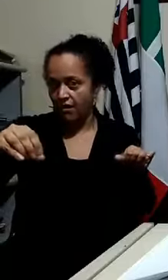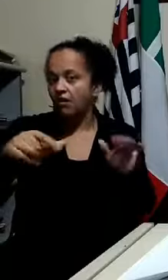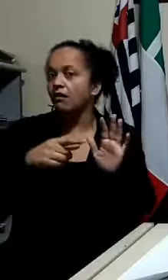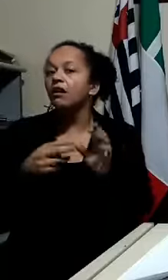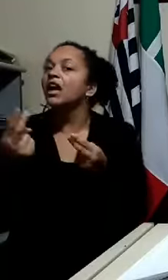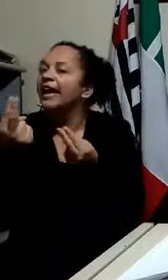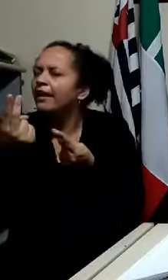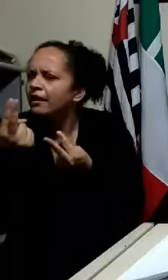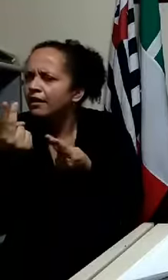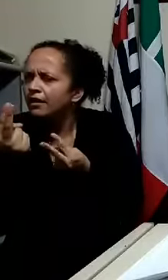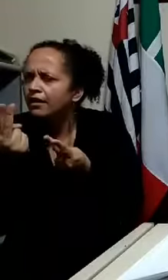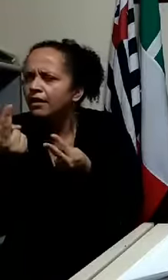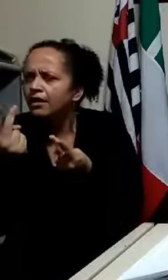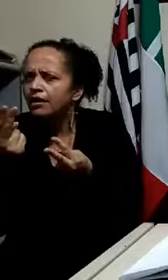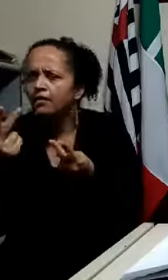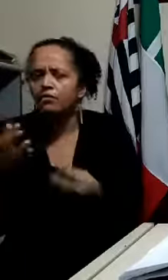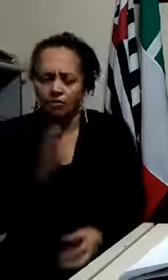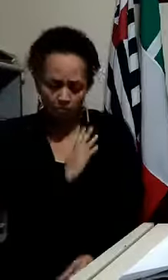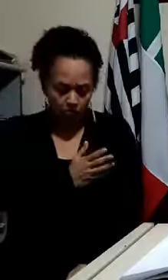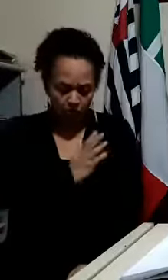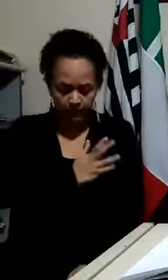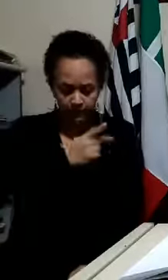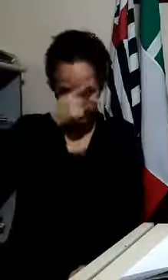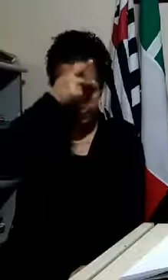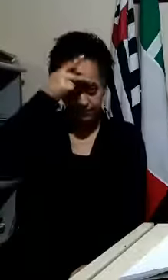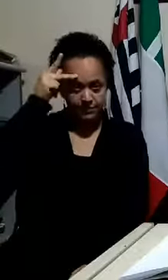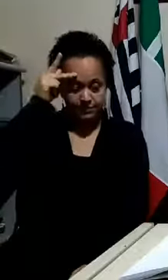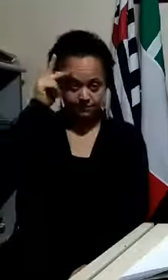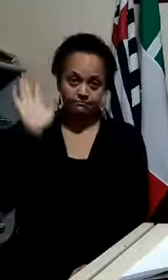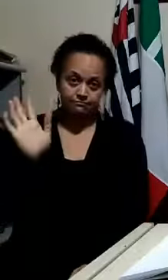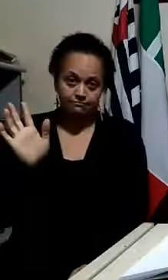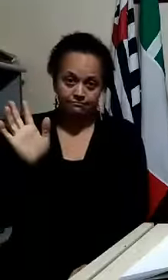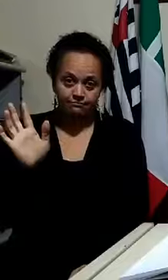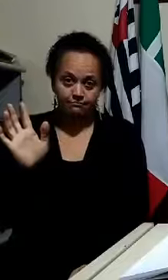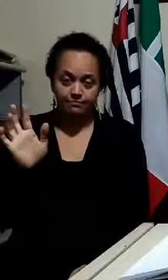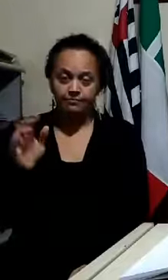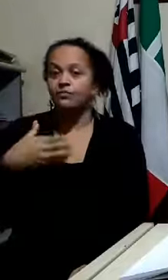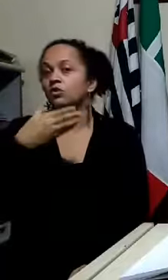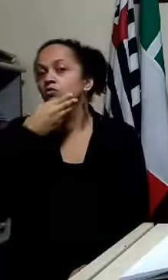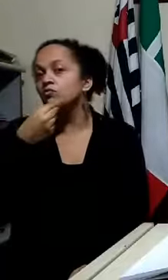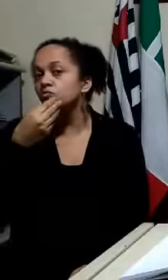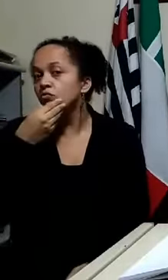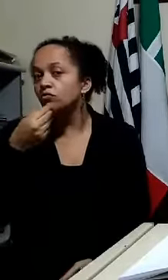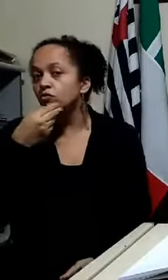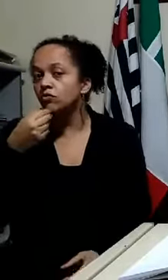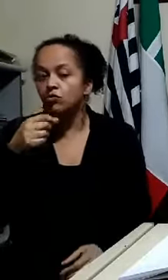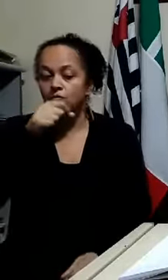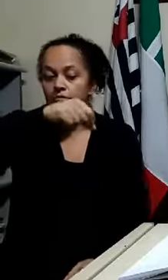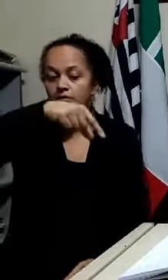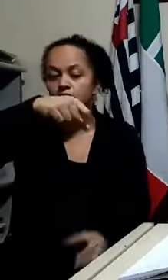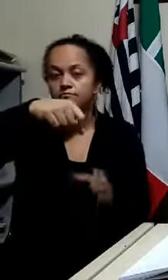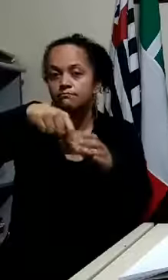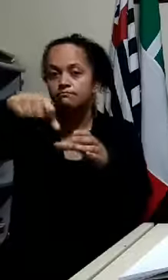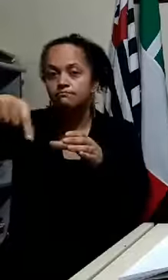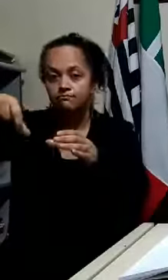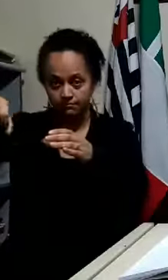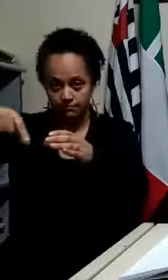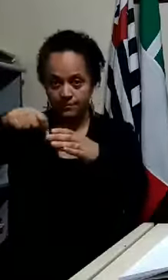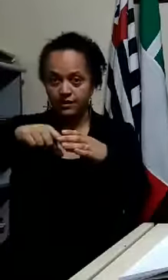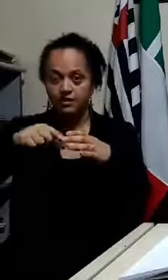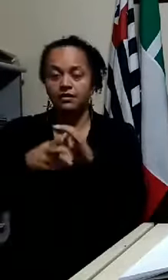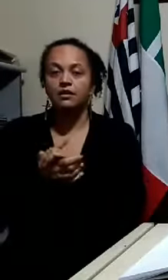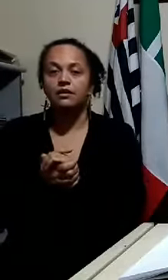as atitudes do coração para com a palavra. O semeador, ele representa aquela